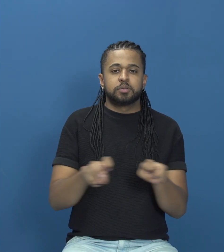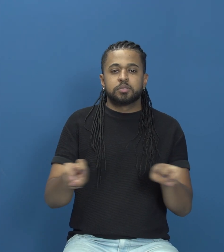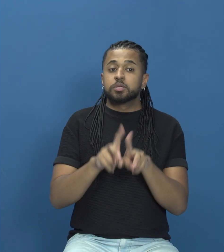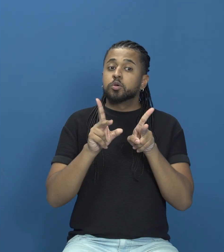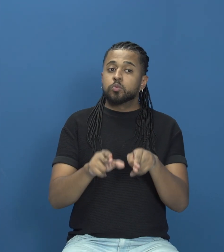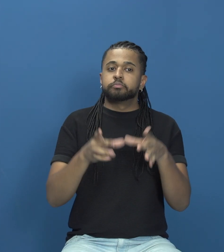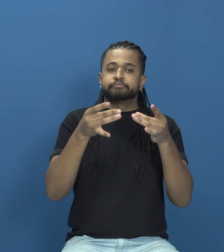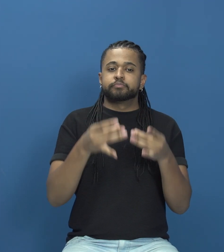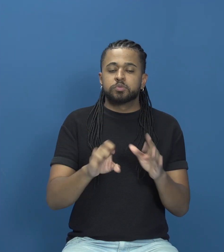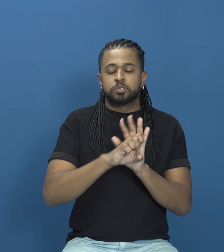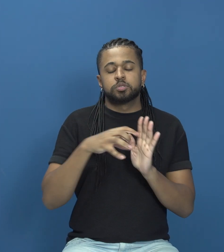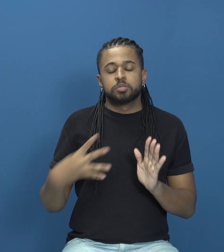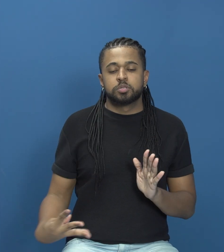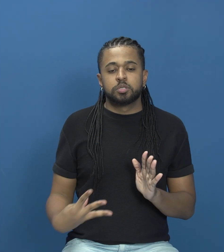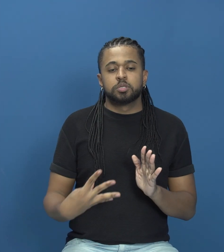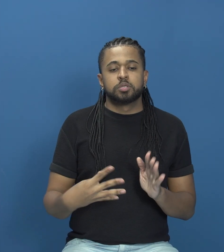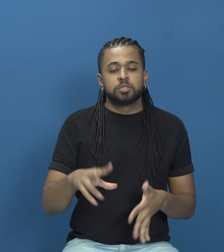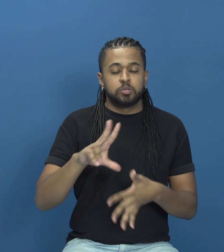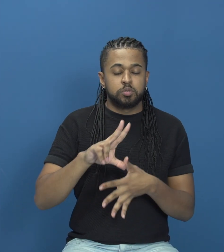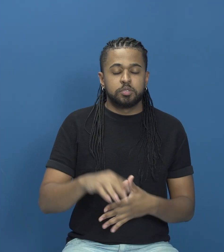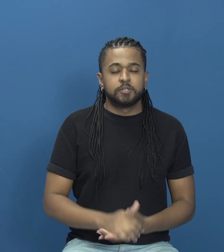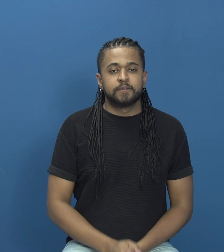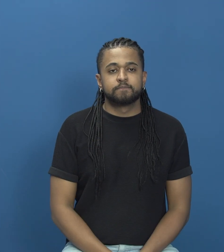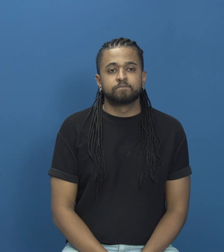conforme descrito nos editais publicados pela UNILA.